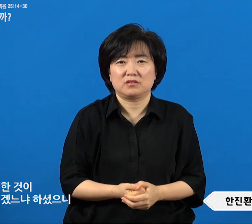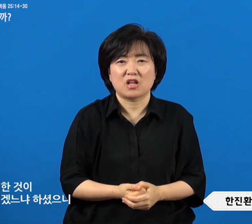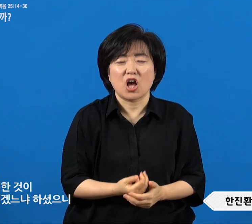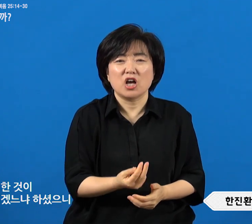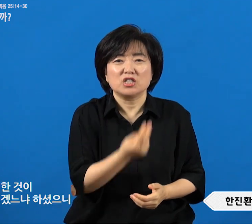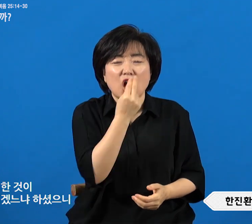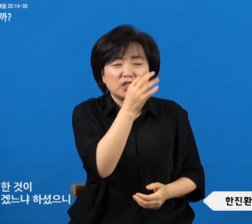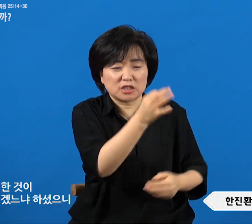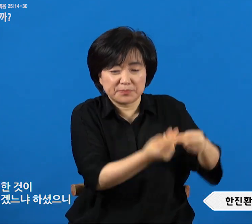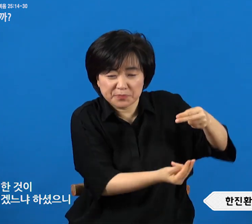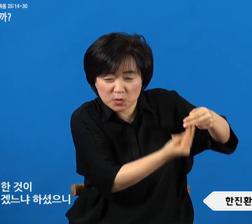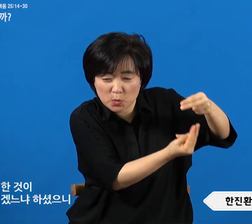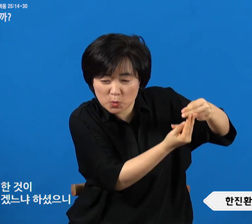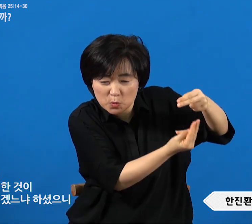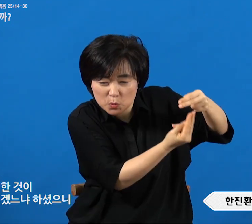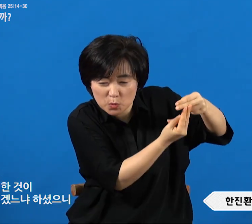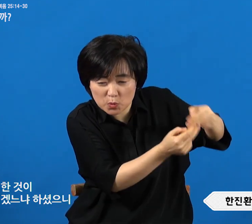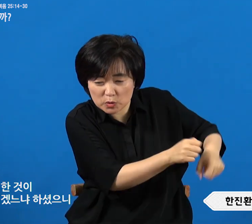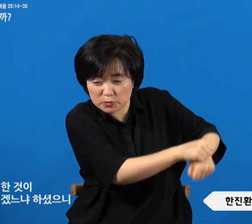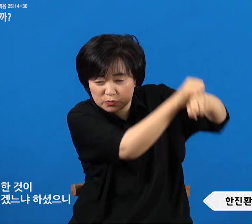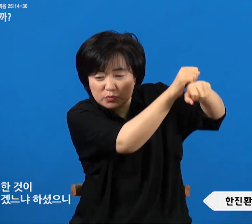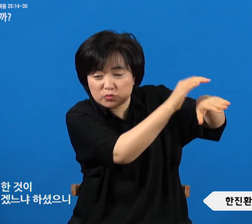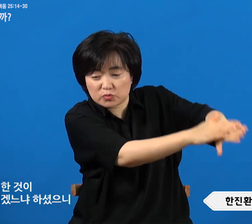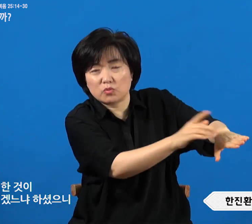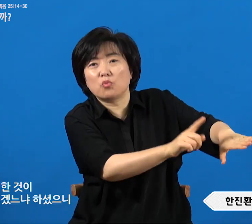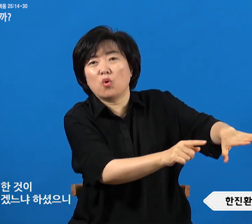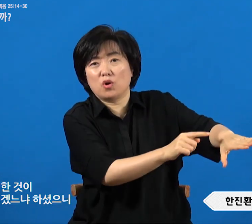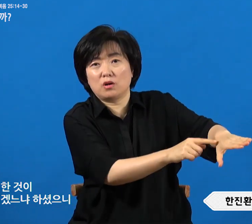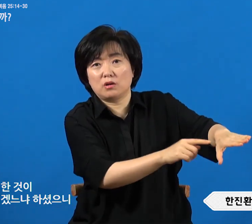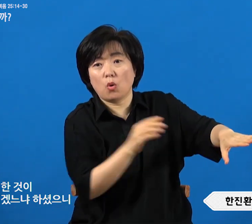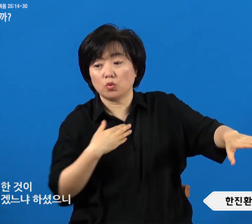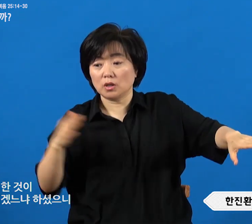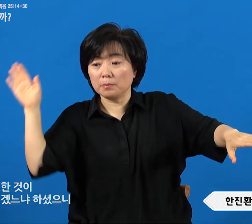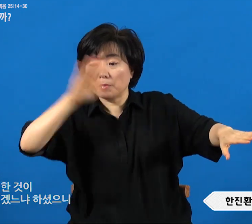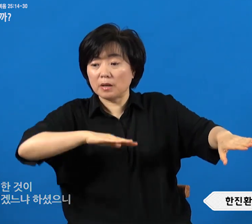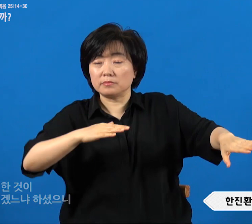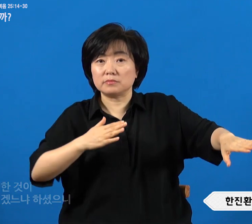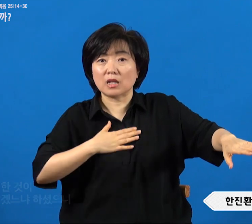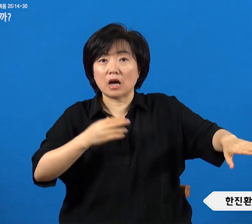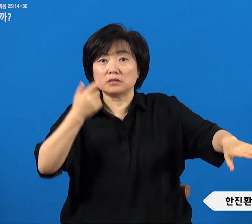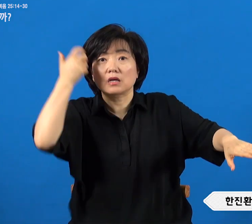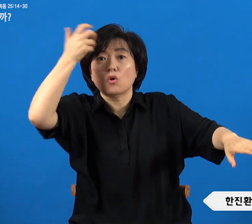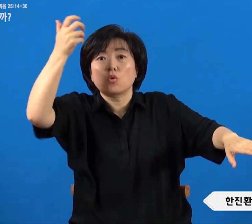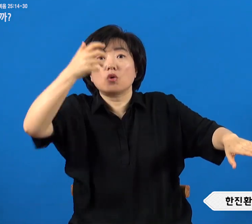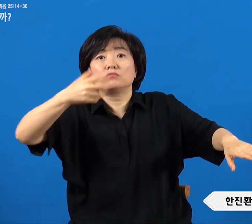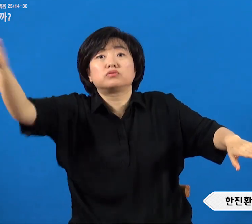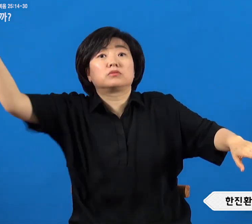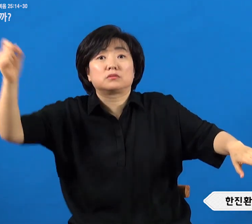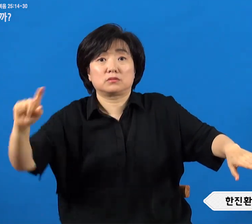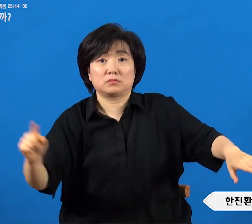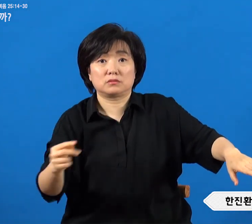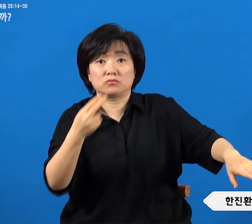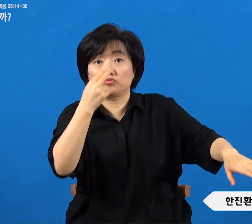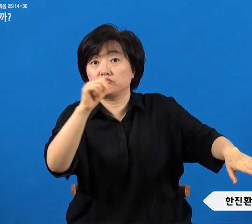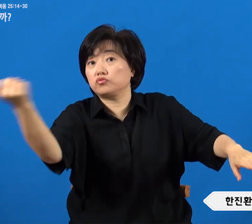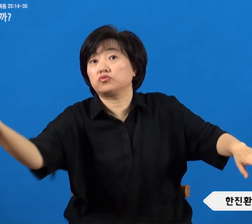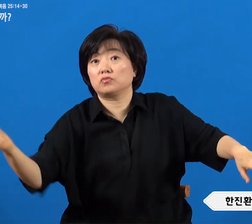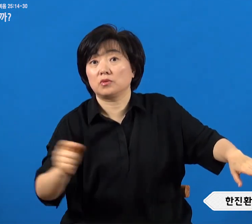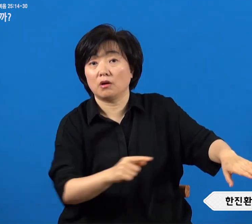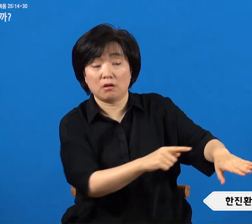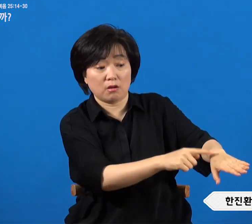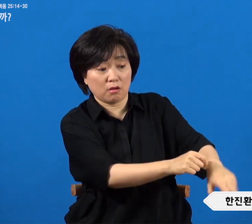연금 잔뜩 쌓여 있으면 뭐합니까? 하나님이 오늘 밤에 내 생명을 불러가시는데,